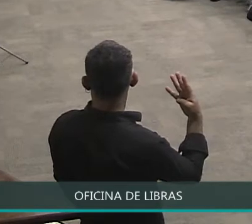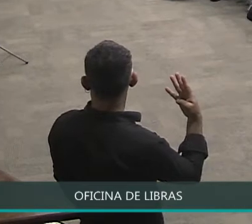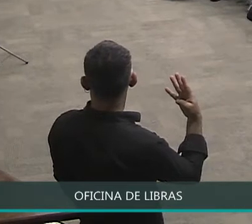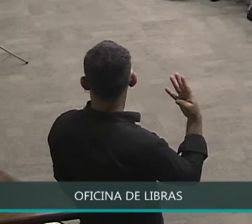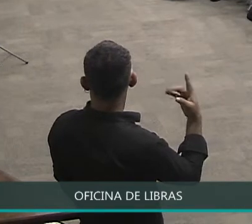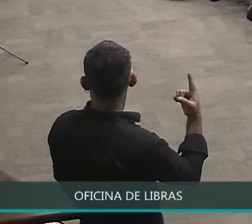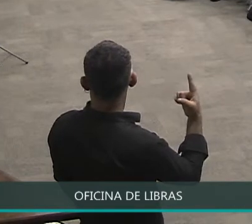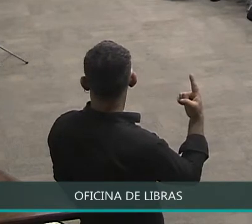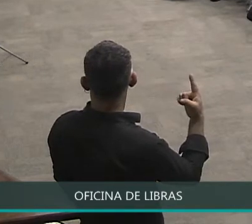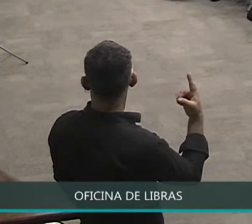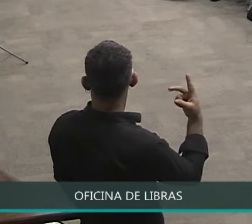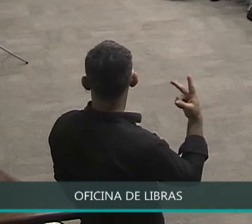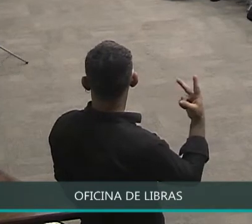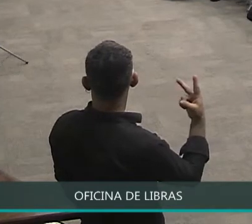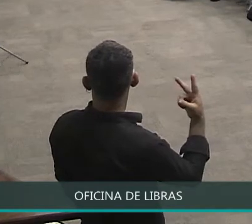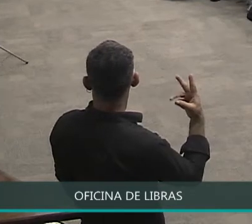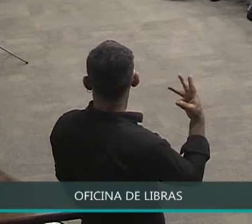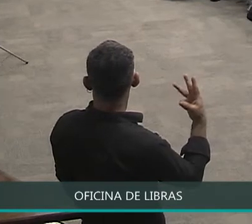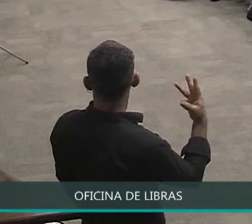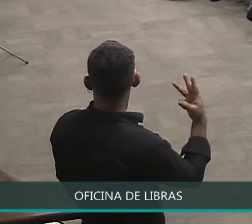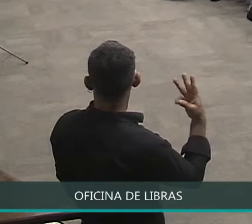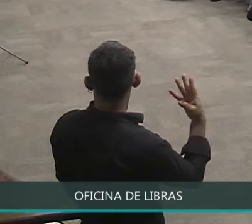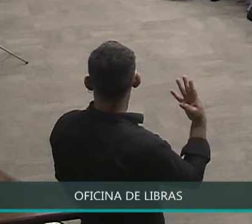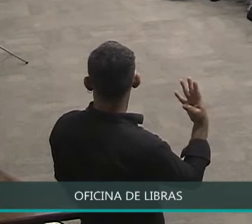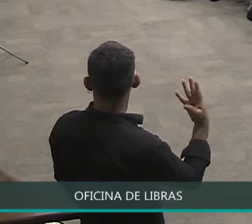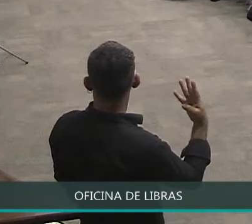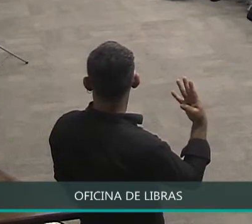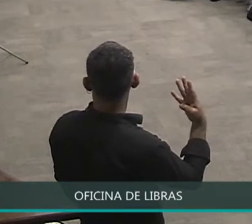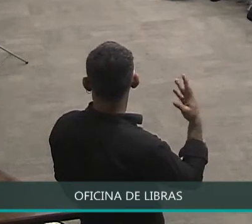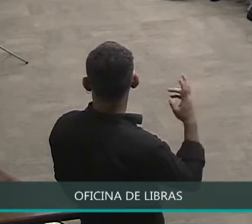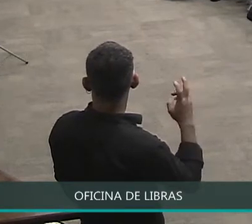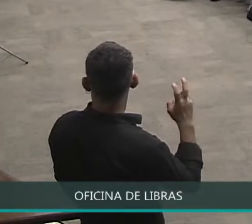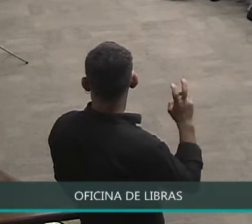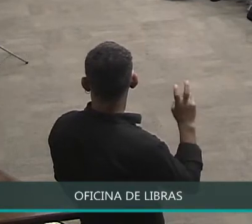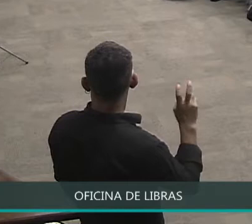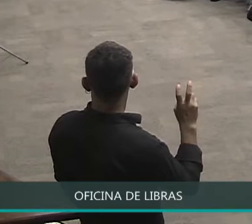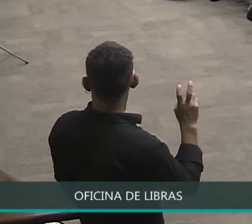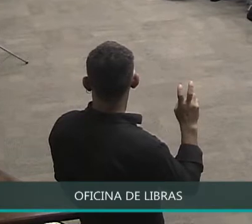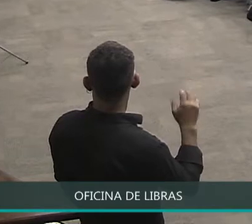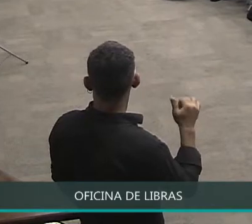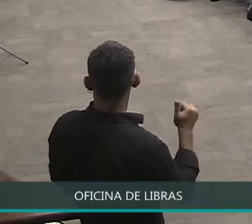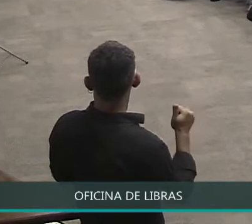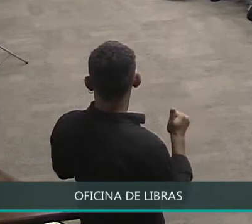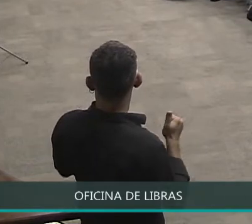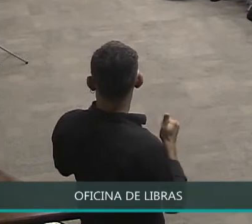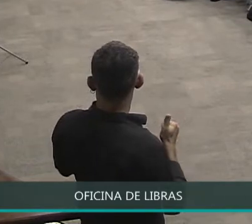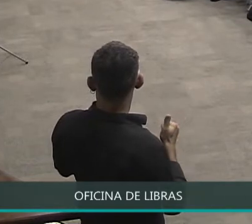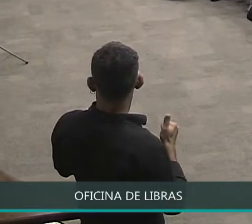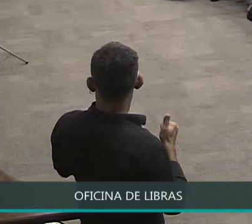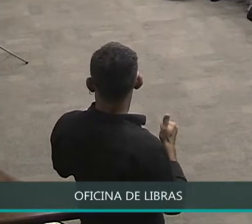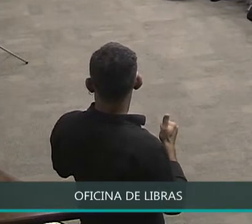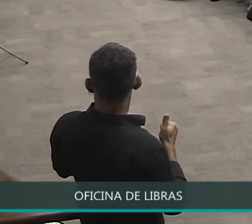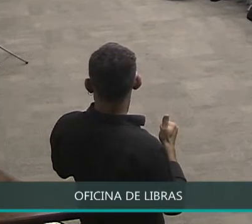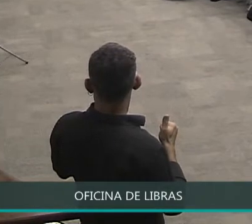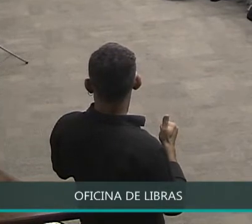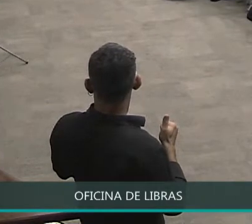Não precisa tristeza nenhuma. Ok? Gente, a aula de hoje é